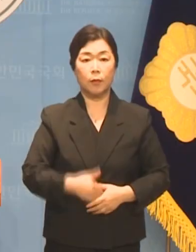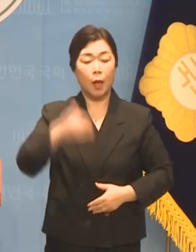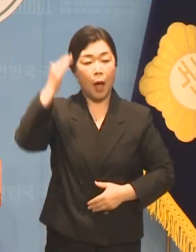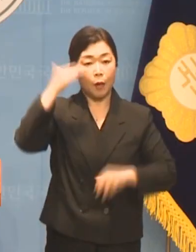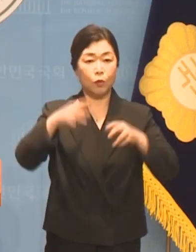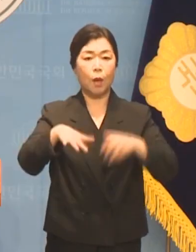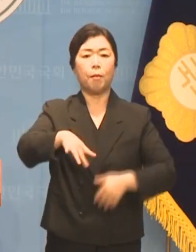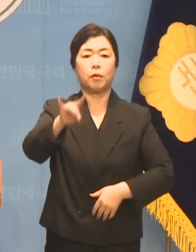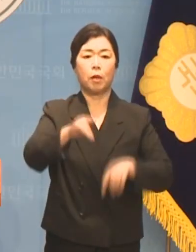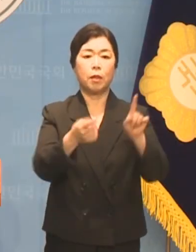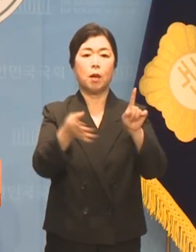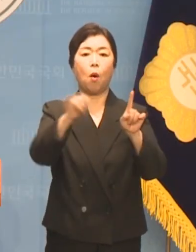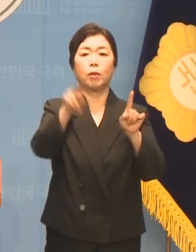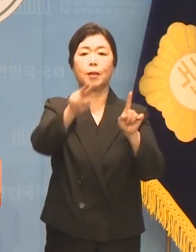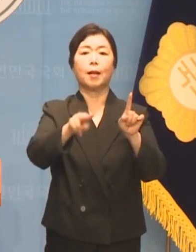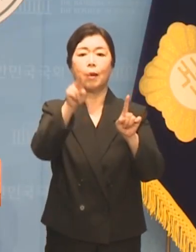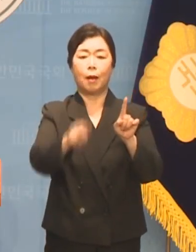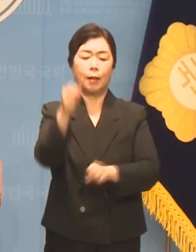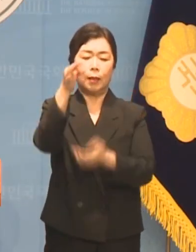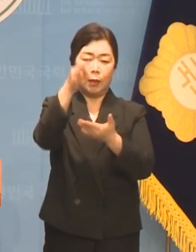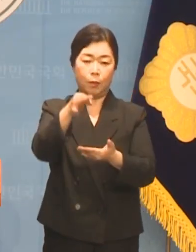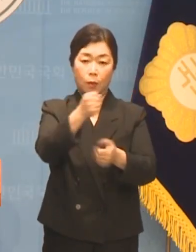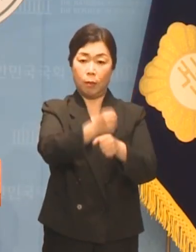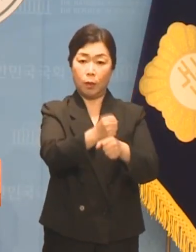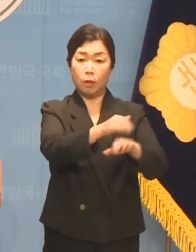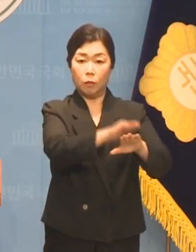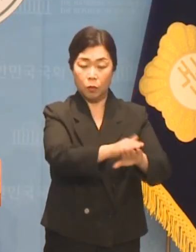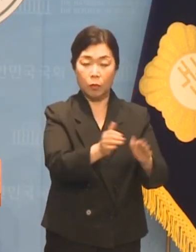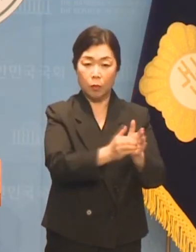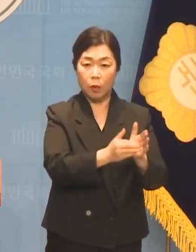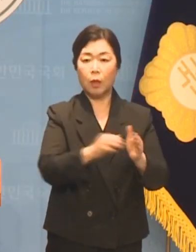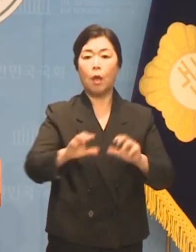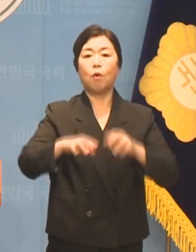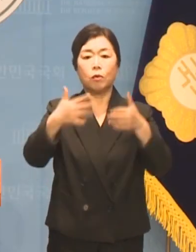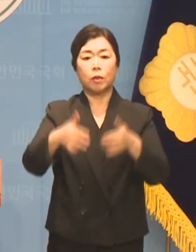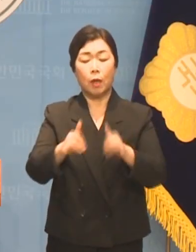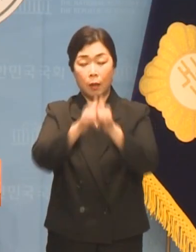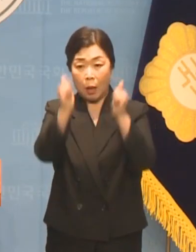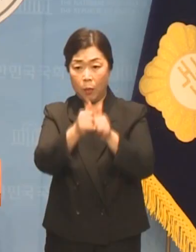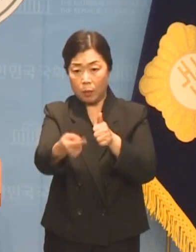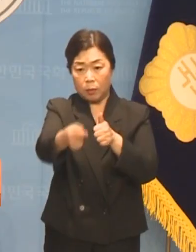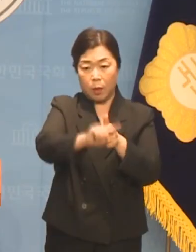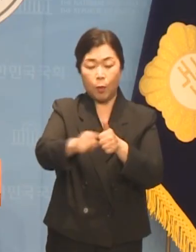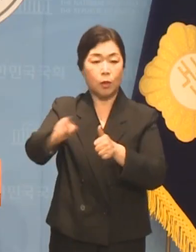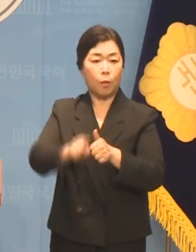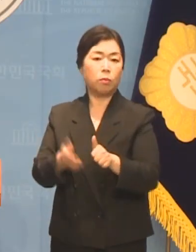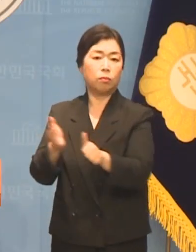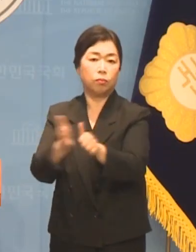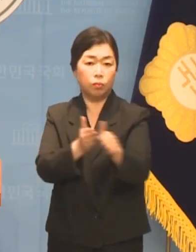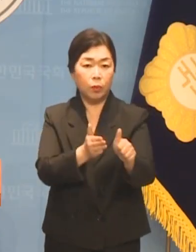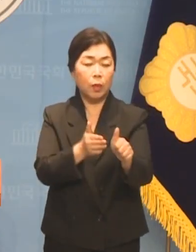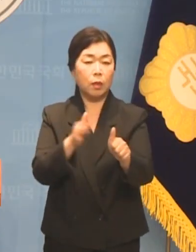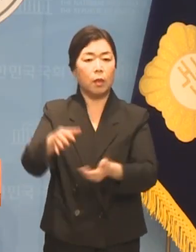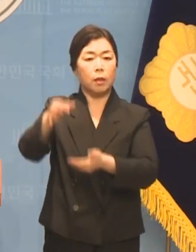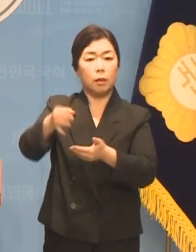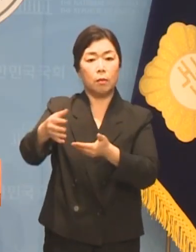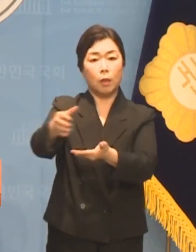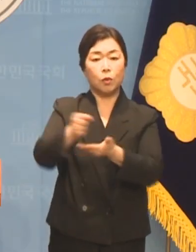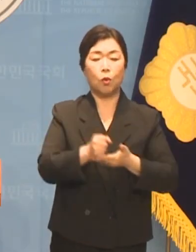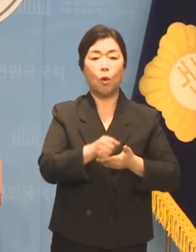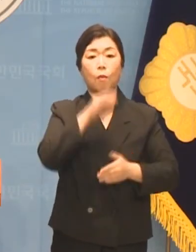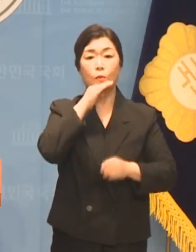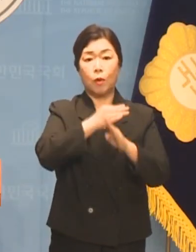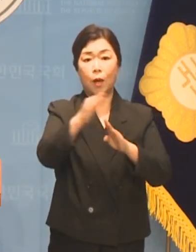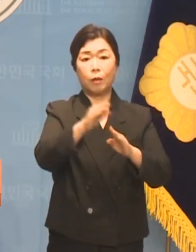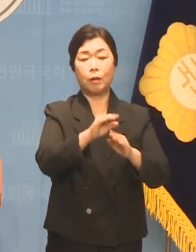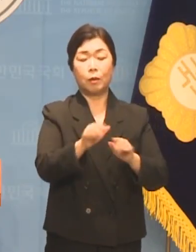1억 달러 시드머니를 출연하여 국제사회의 동참을 이끌어내고 이 기금을 통해 북한 주민들의 인권